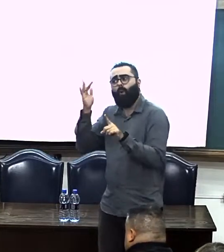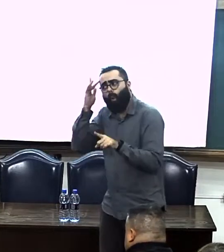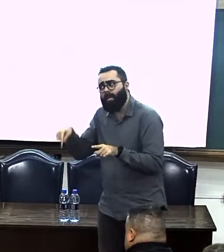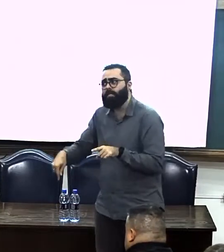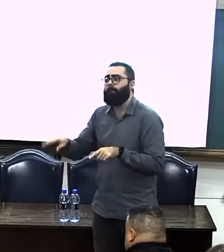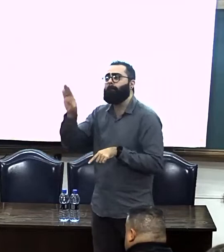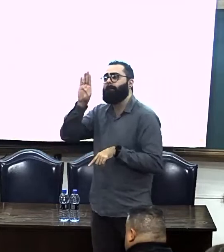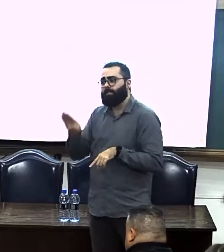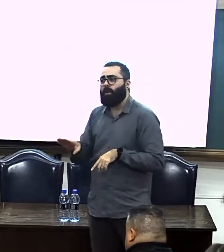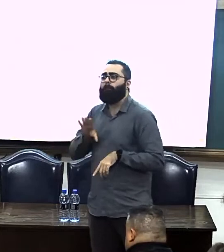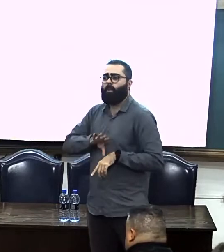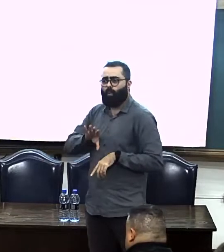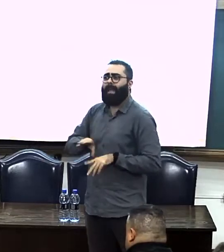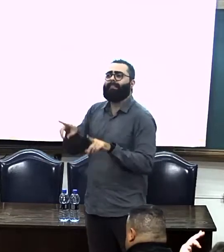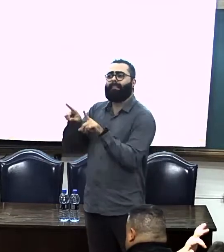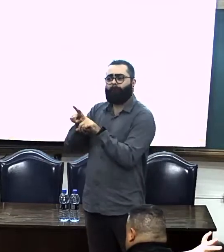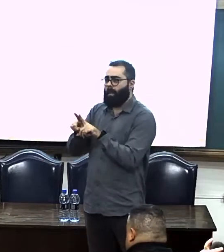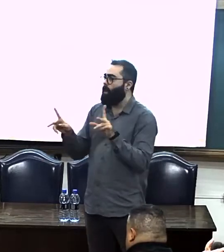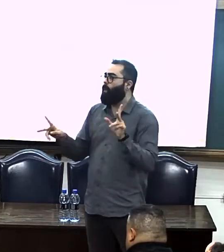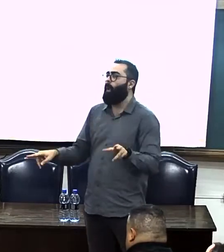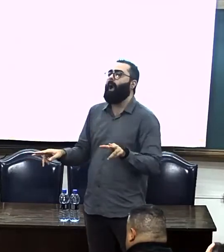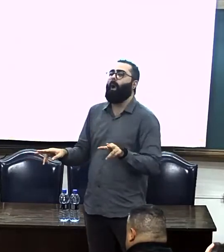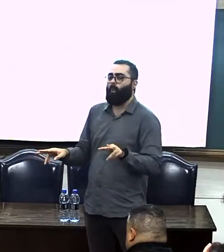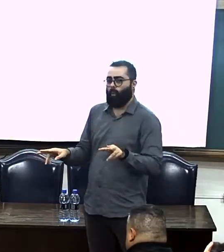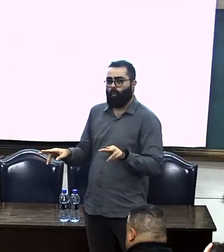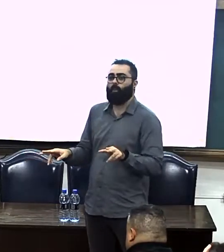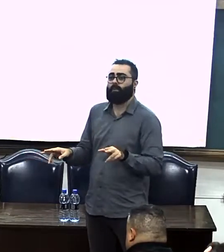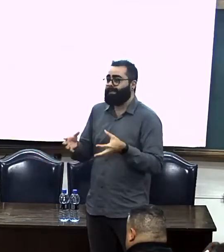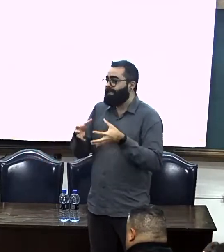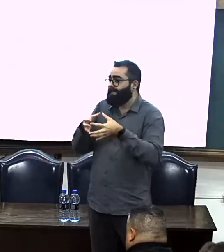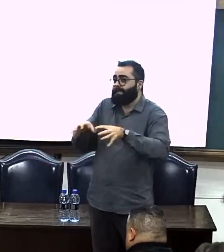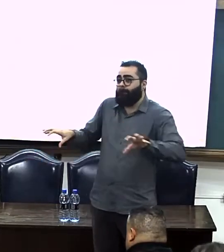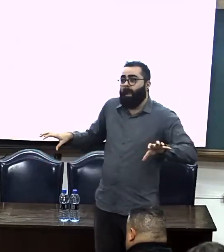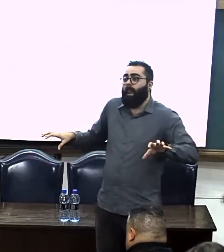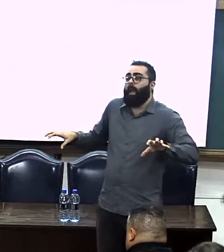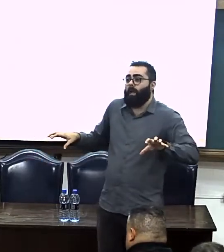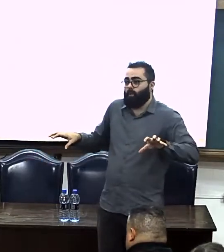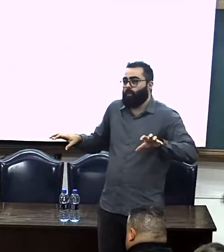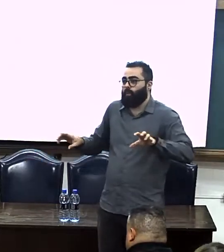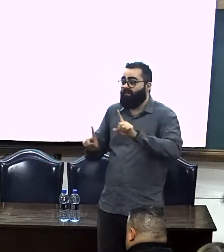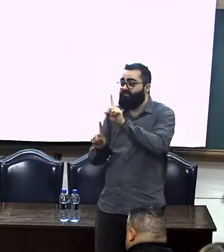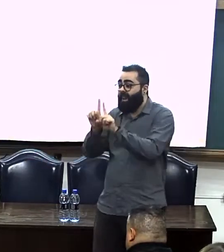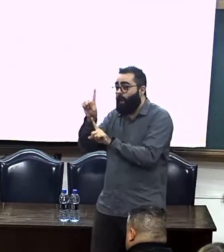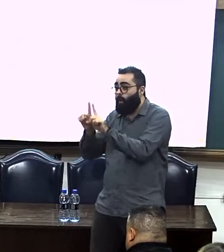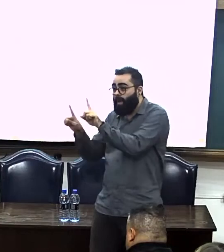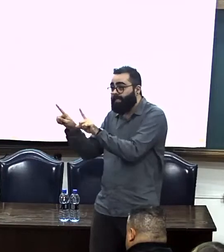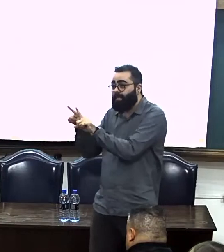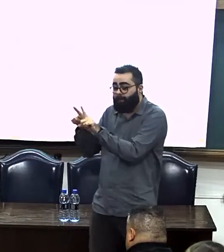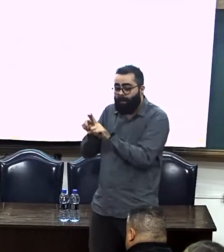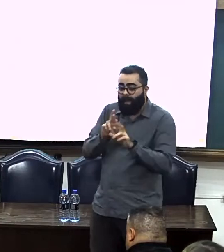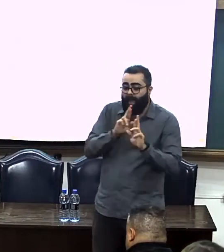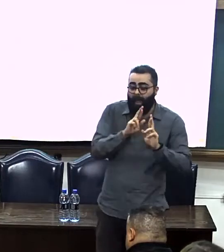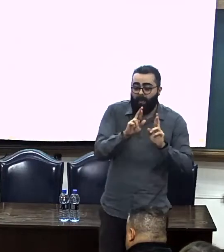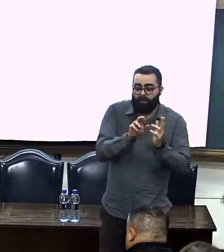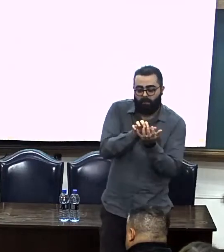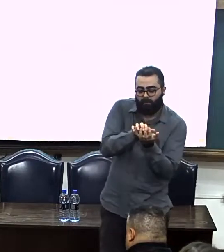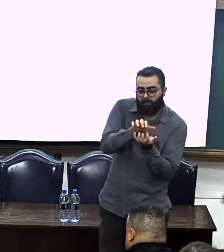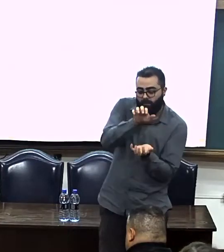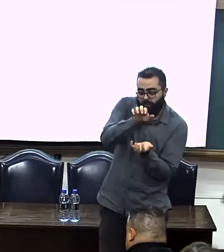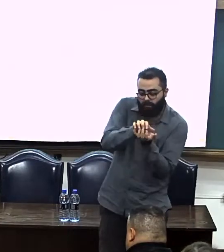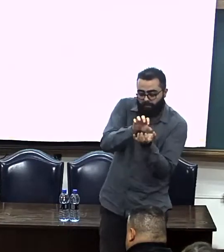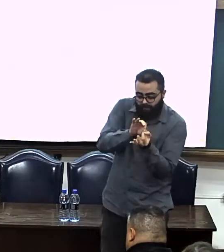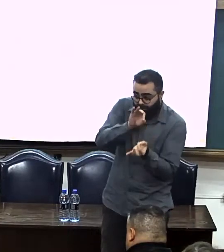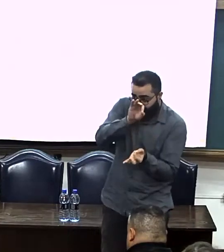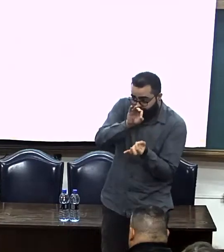Portuguese. Então, essa independência entre F0 e altura de mandíbula é encontrada,